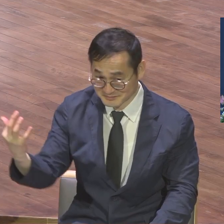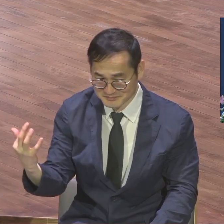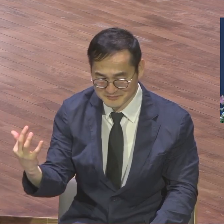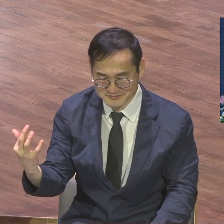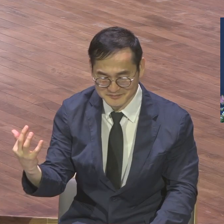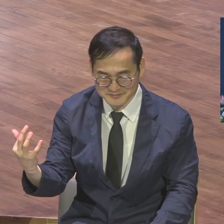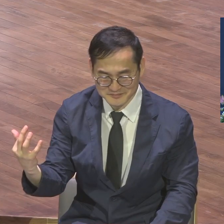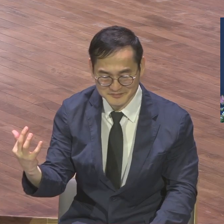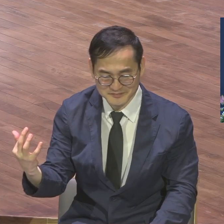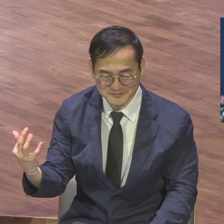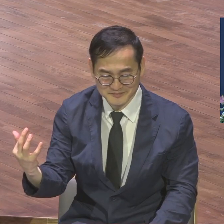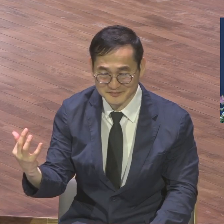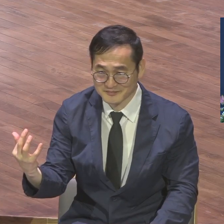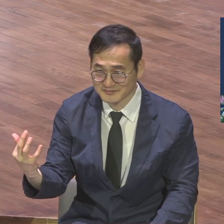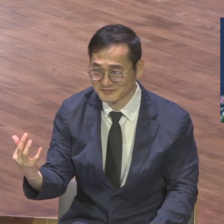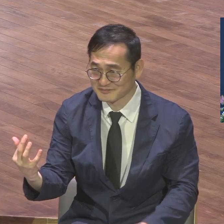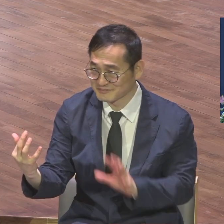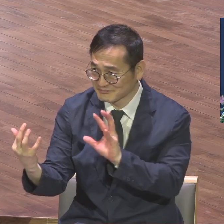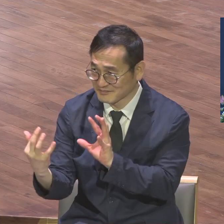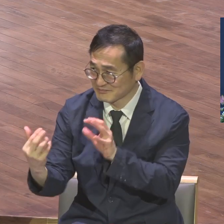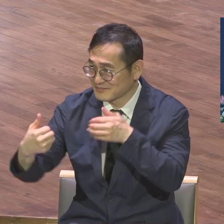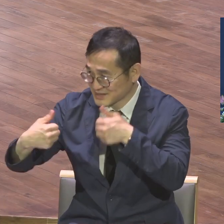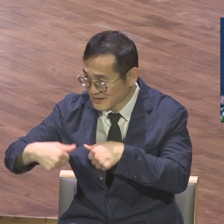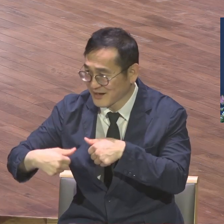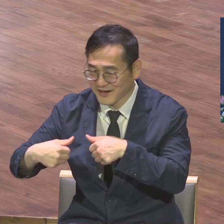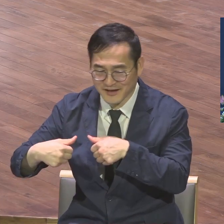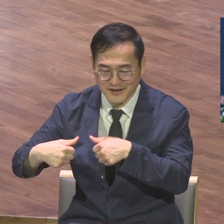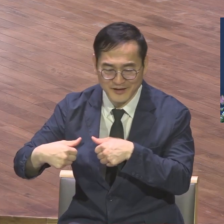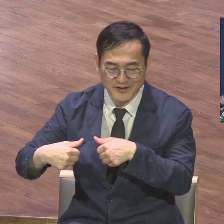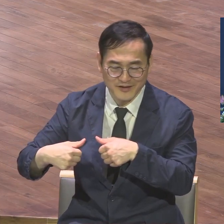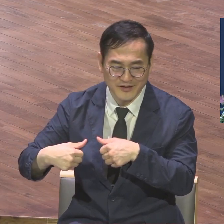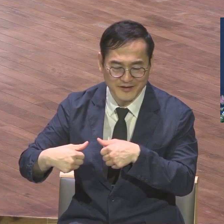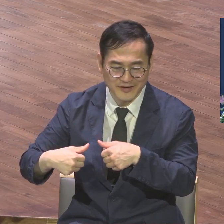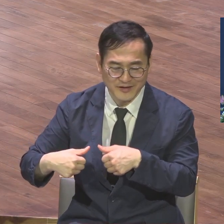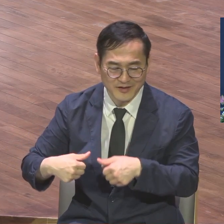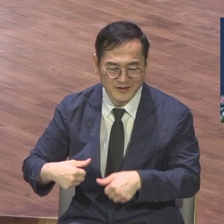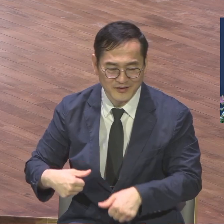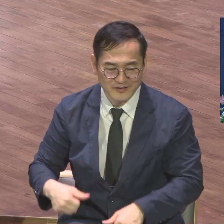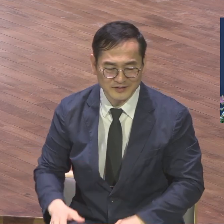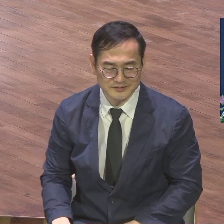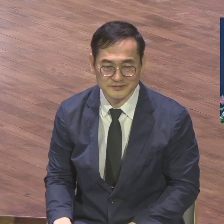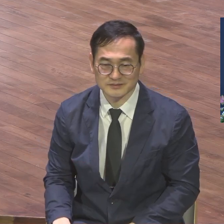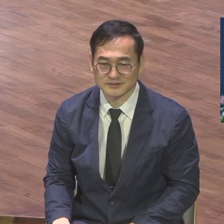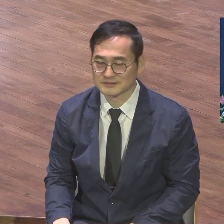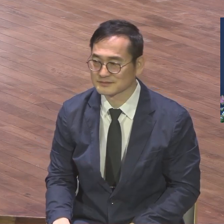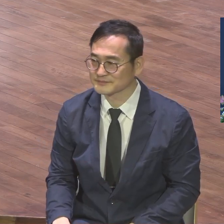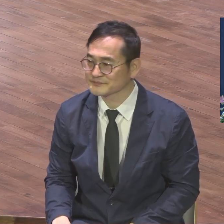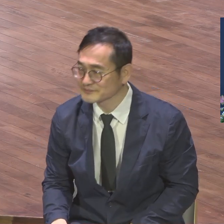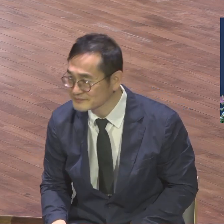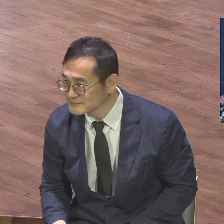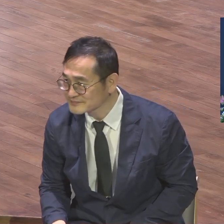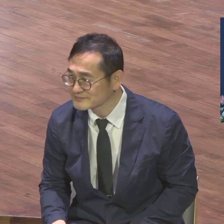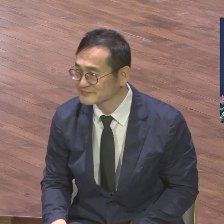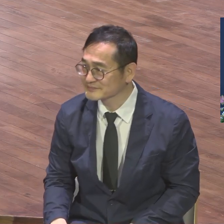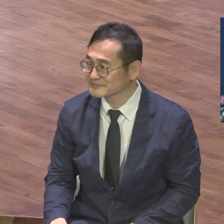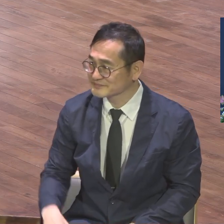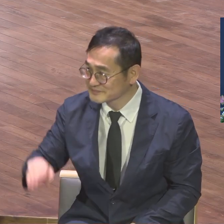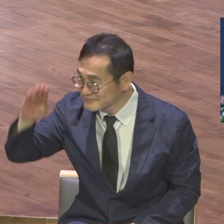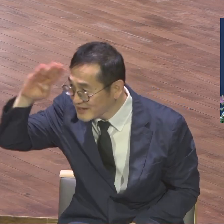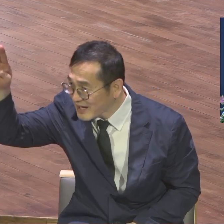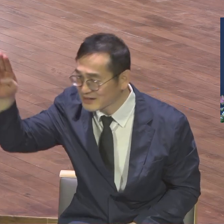이제 우리 같이 우리 상임원들이 인사를 하잖아요. 아무도 하와이요라든가 이거 아무도 없어요.